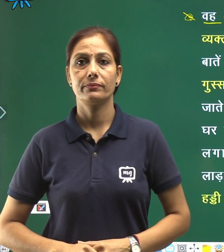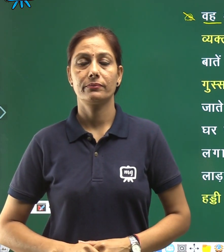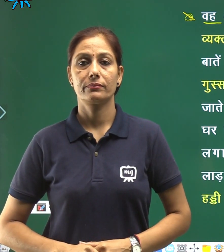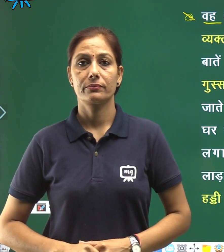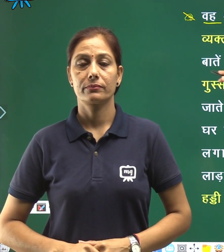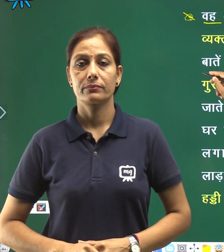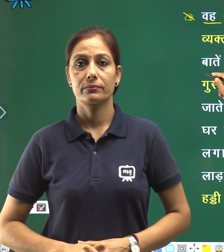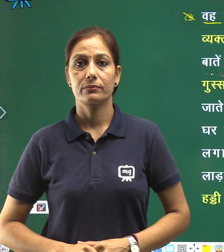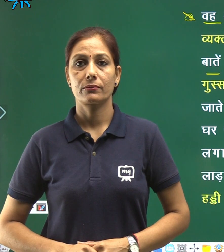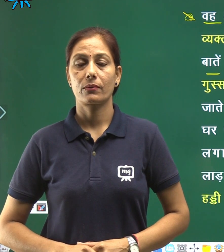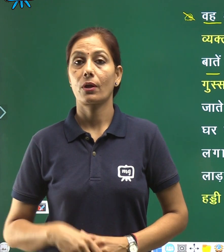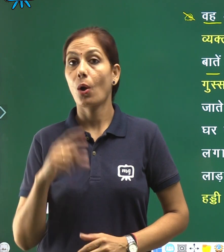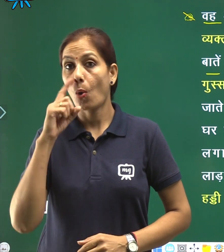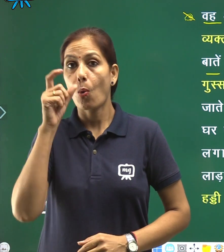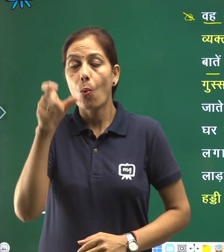उमा की बातें सुनकर